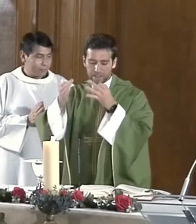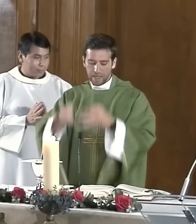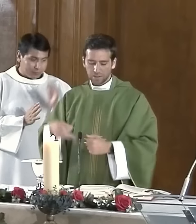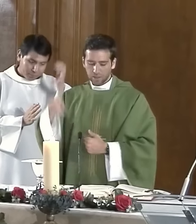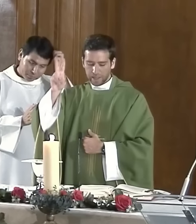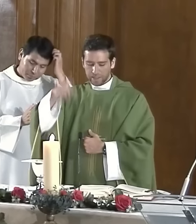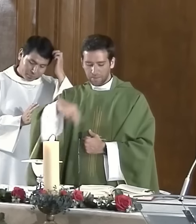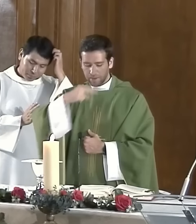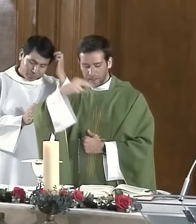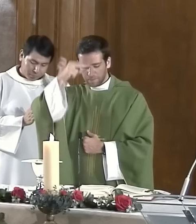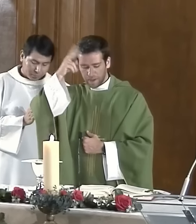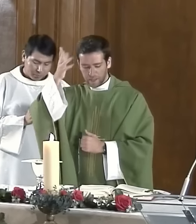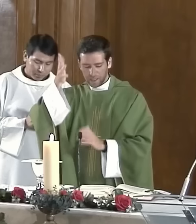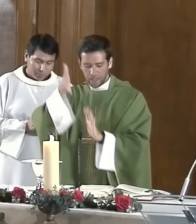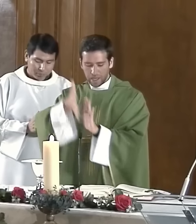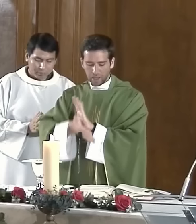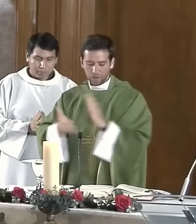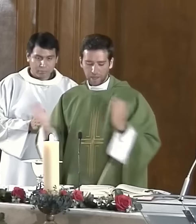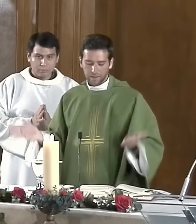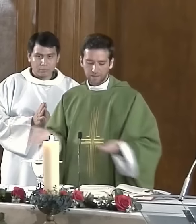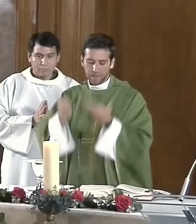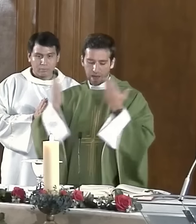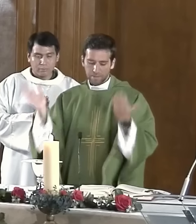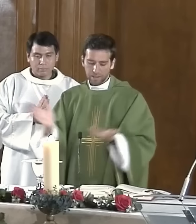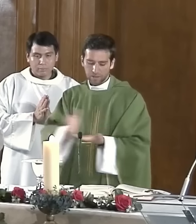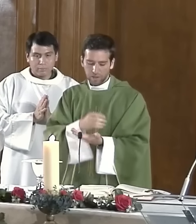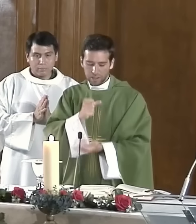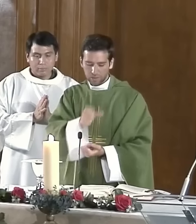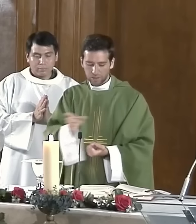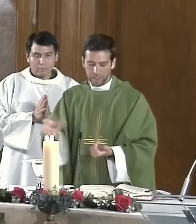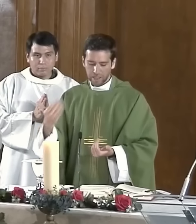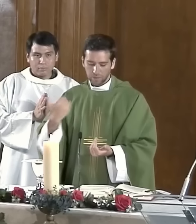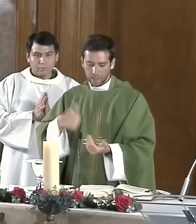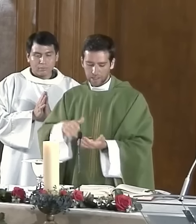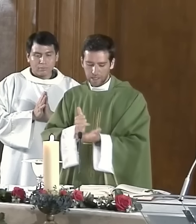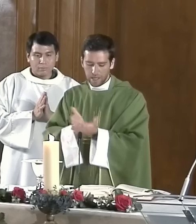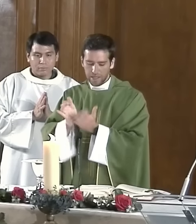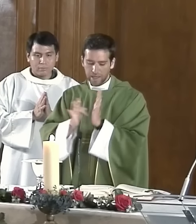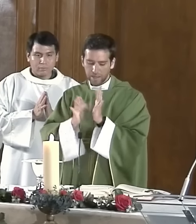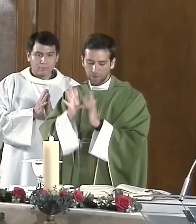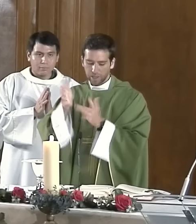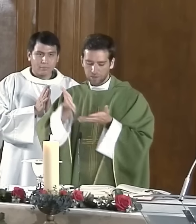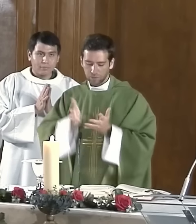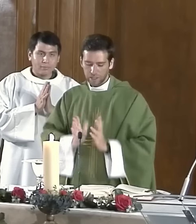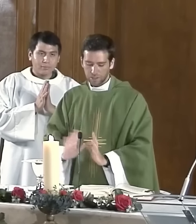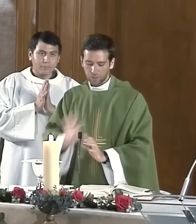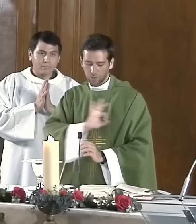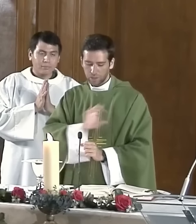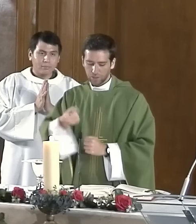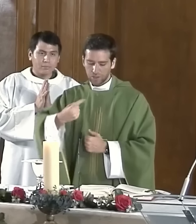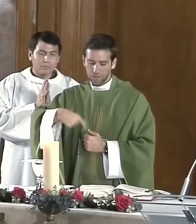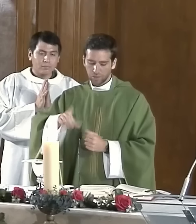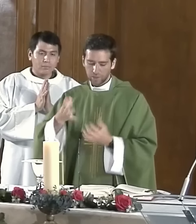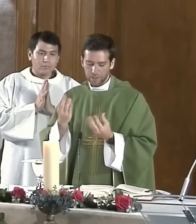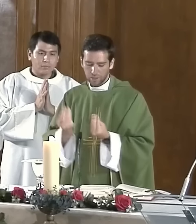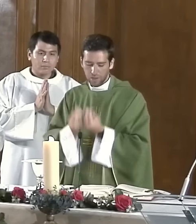Santo eres en verdad, Padre, y con razón te alaban todas tus criaturas, ya que por Jesucristo, tu Hijo, Señor nuestro,